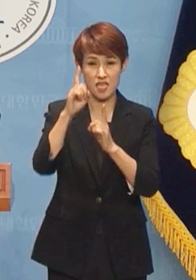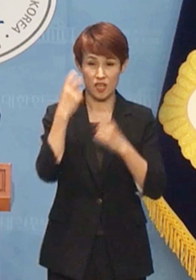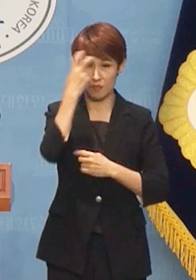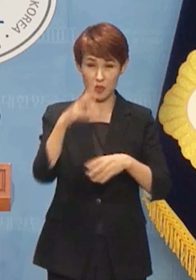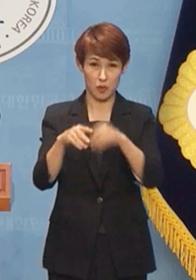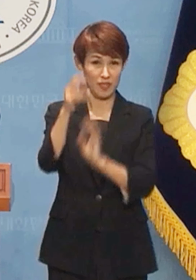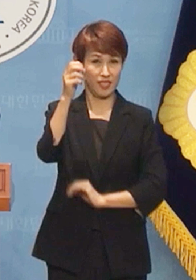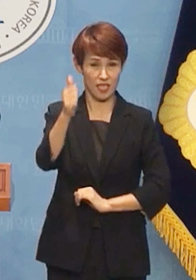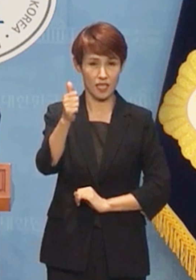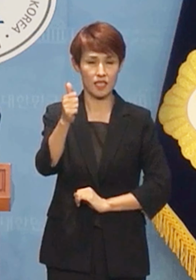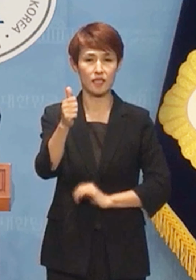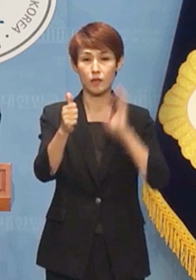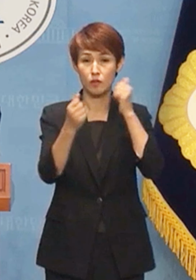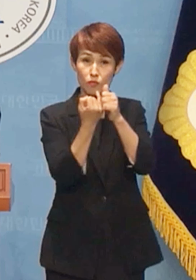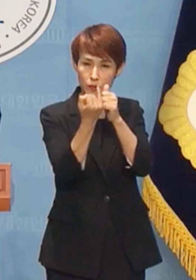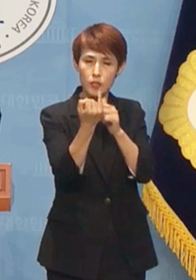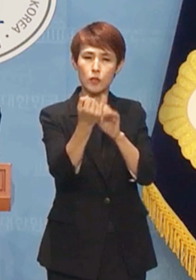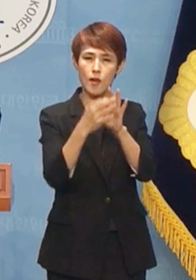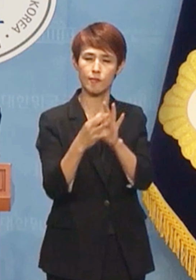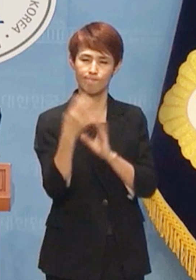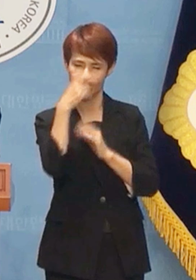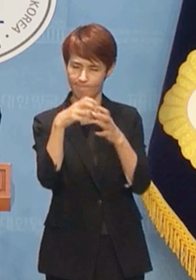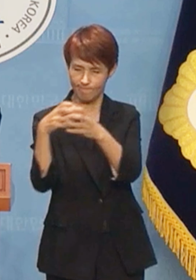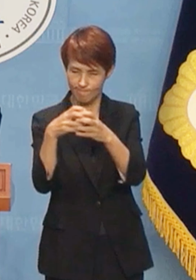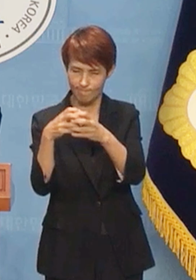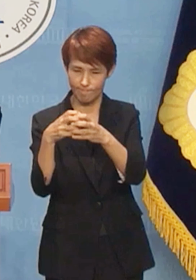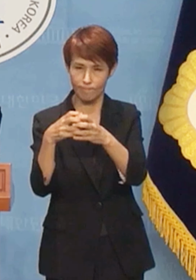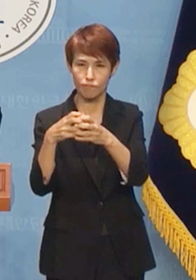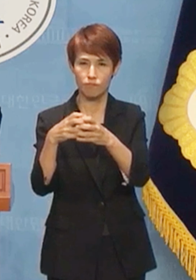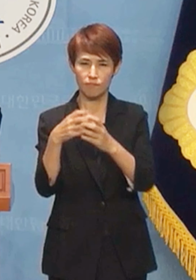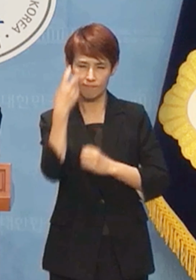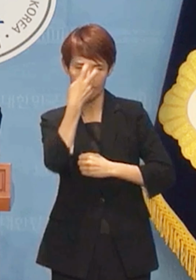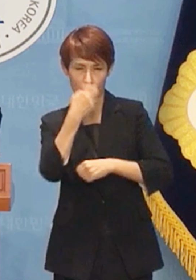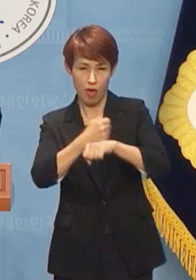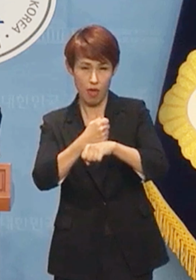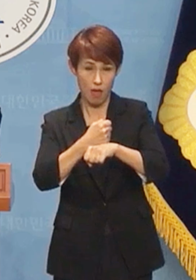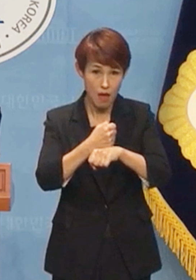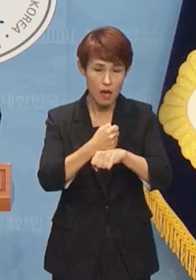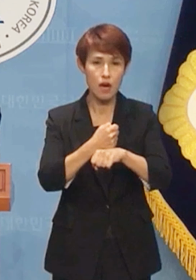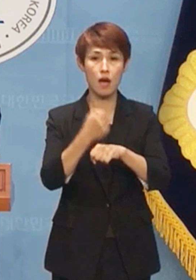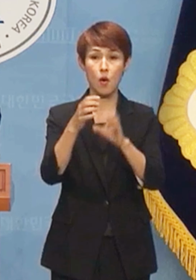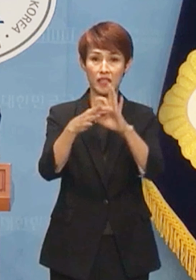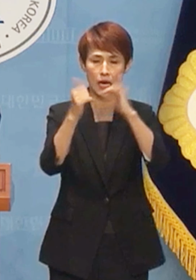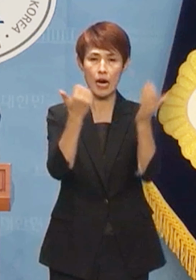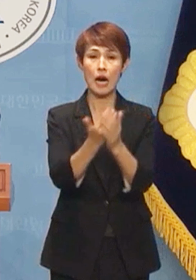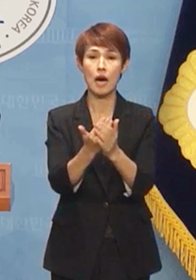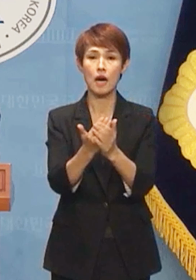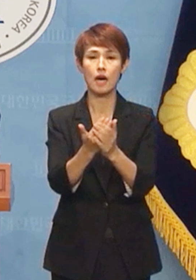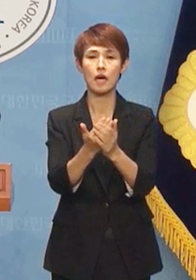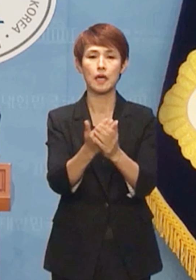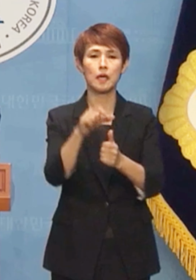사관 수사팀을 보하고 수사 속내 자 수사 책임자들을 모두 좌천성